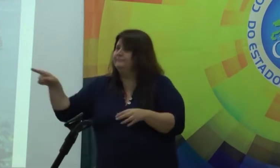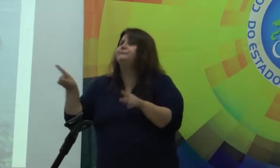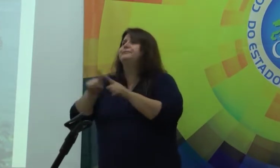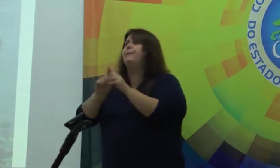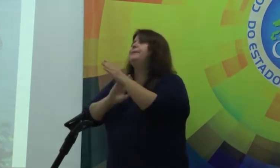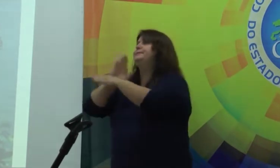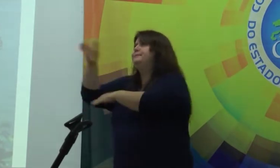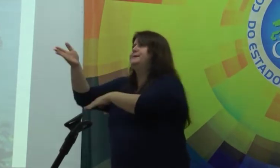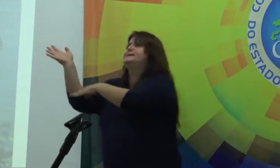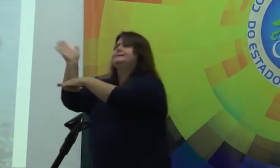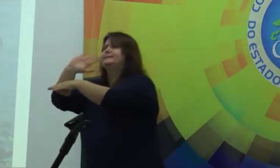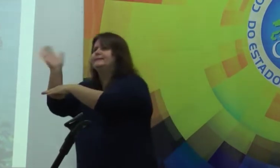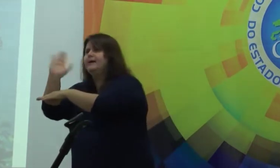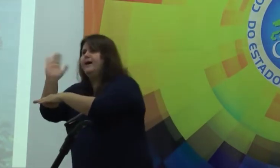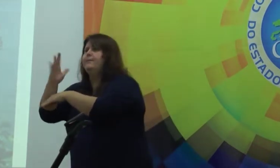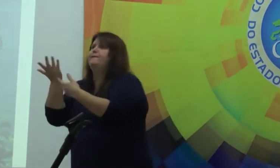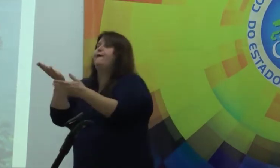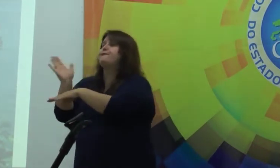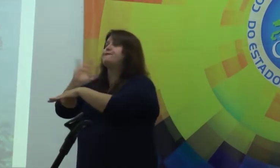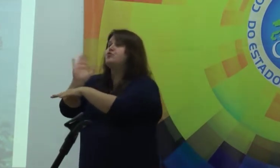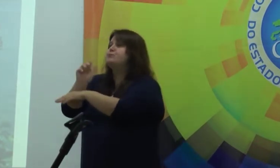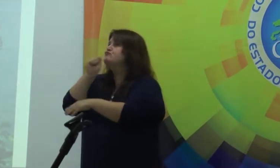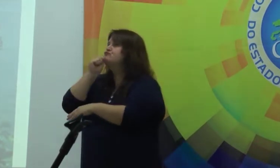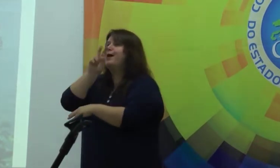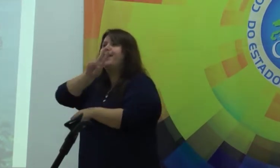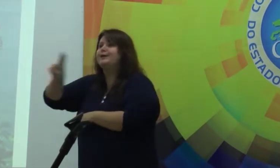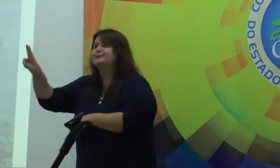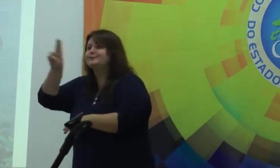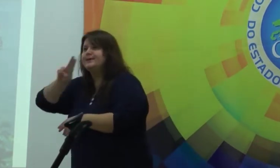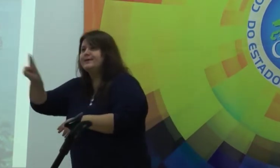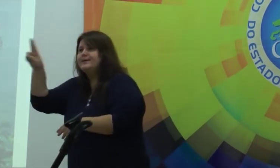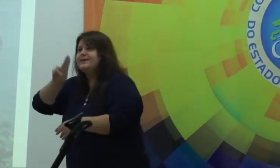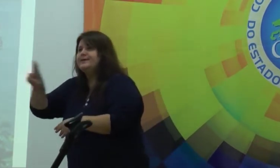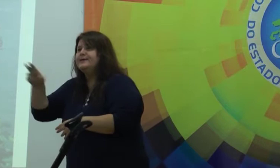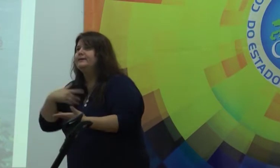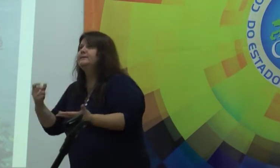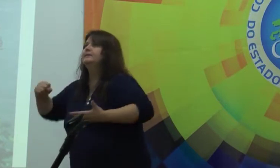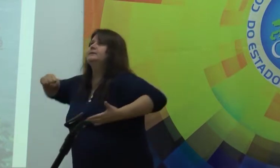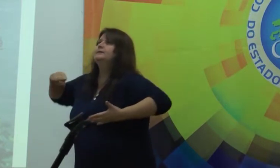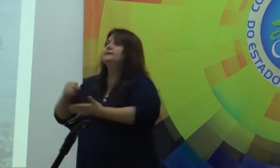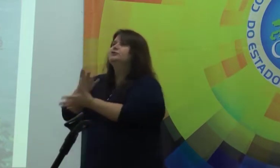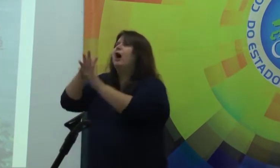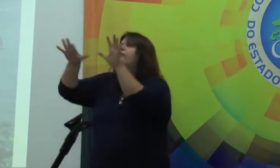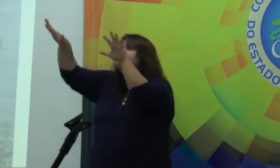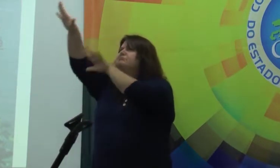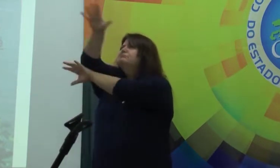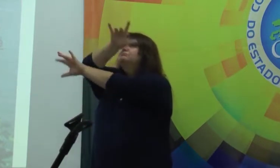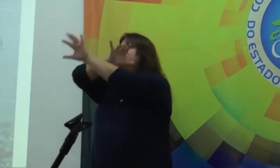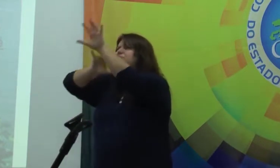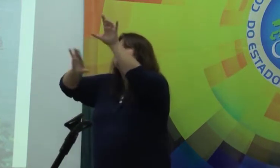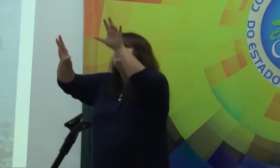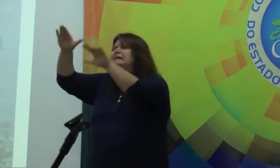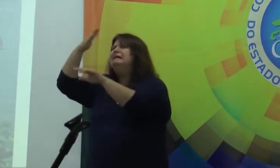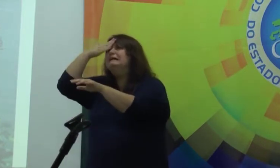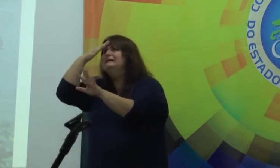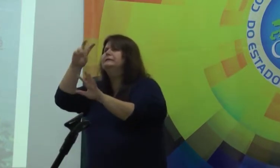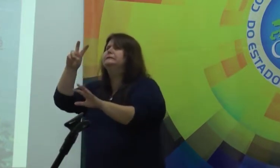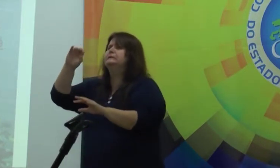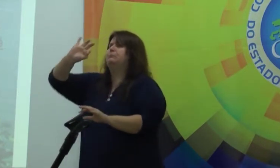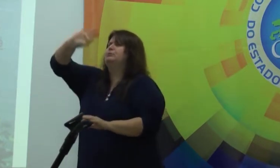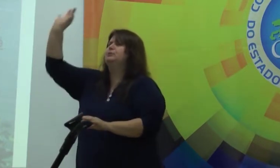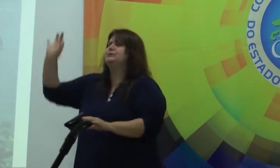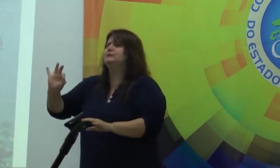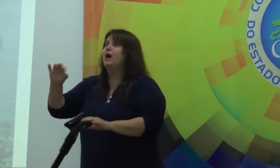leitura, fazer uma relação da leitura em português com a Libras. No cinema, não tem legenda, tem o